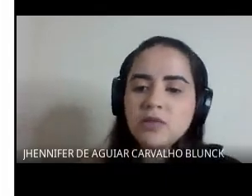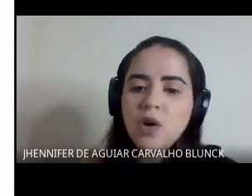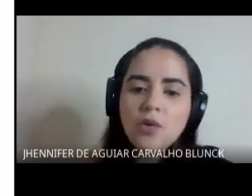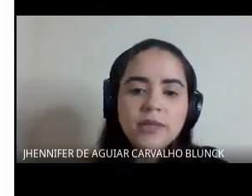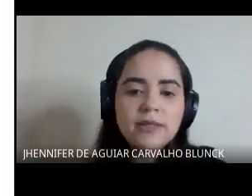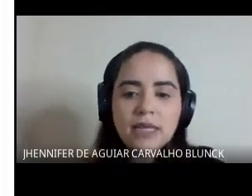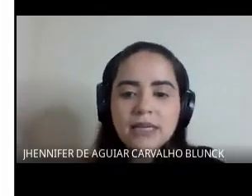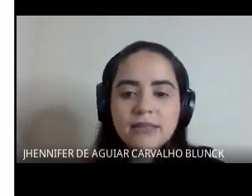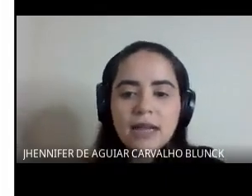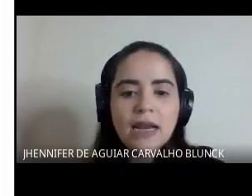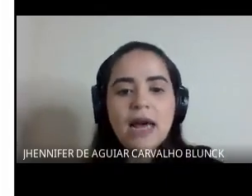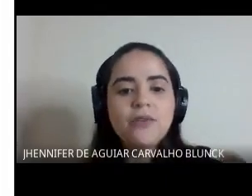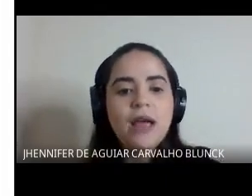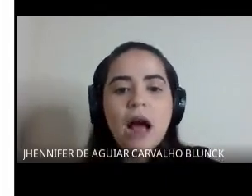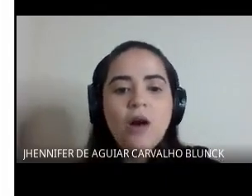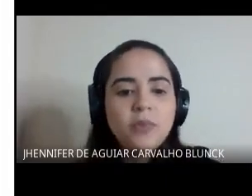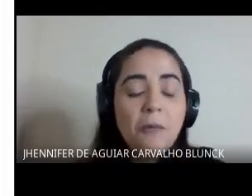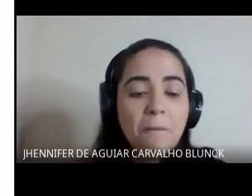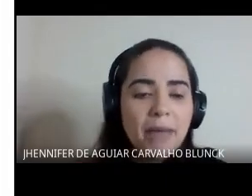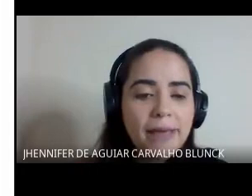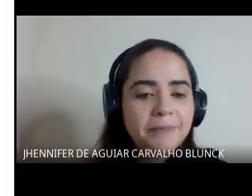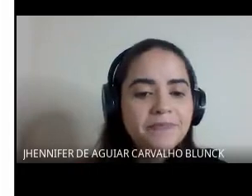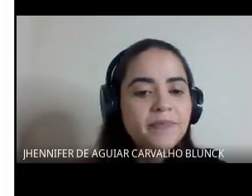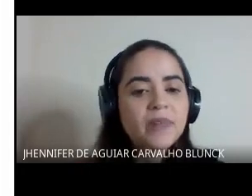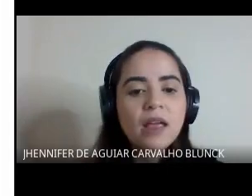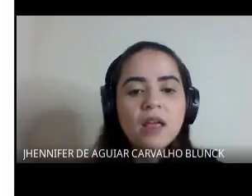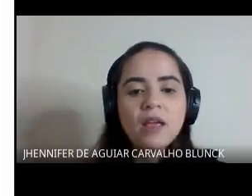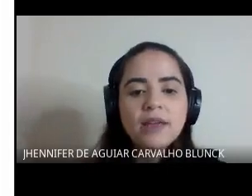algumas pessoas que assinalaram a opção B,